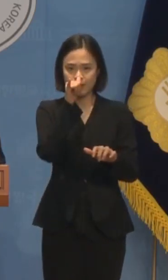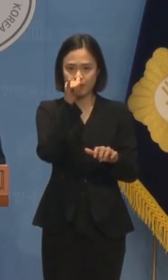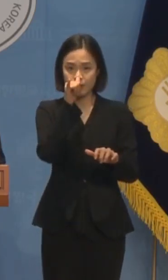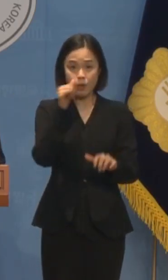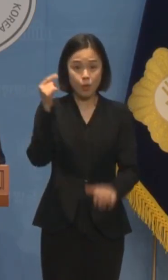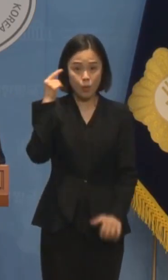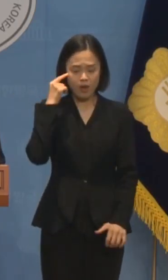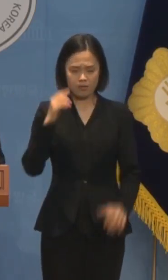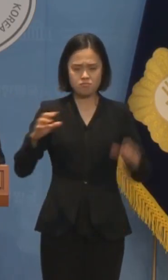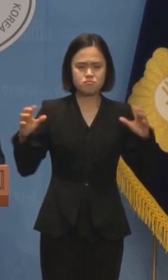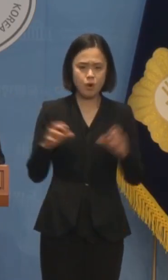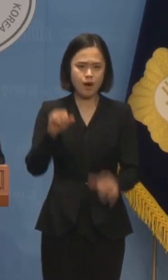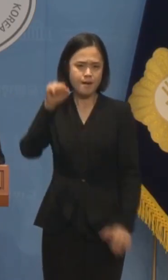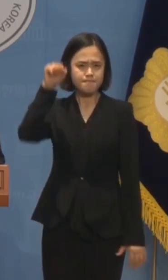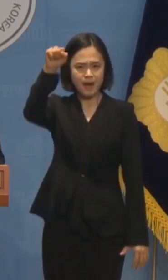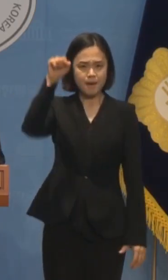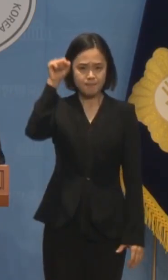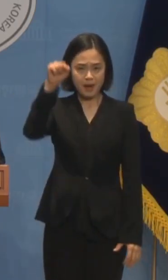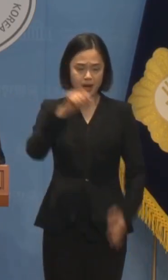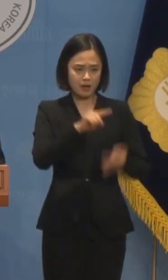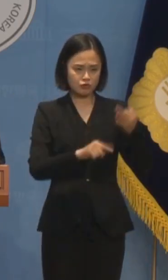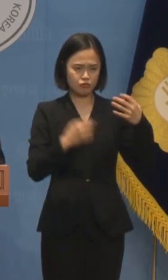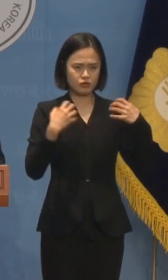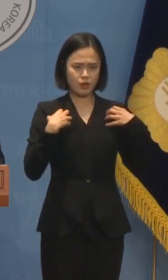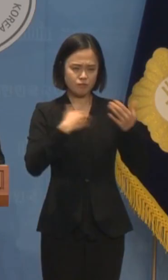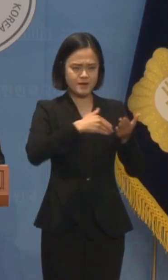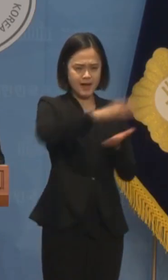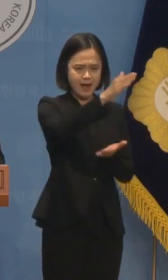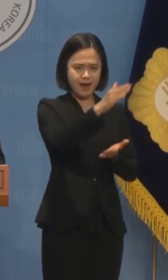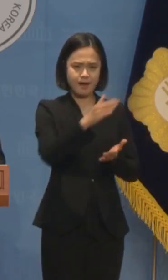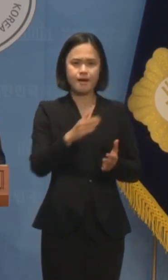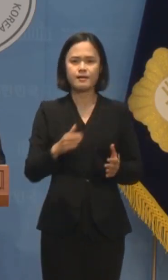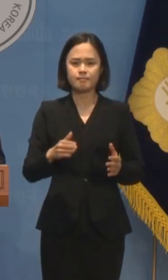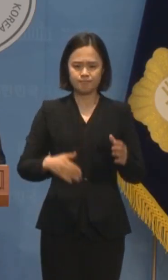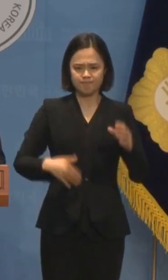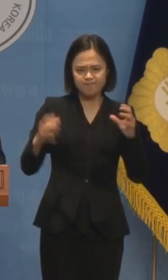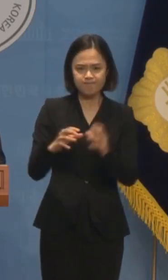및 윤석열 정권 퇴진 농민 결의대회,